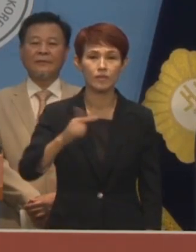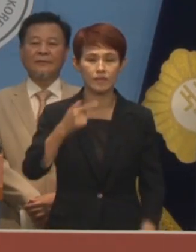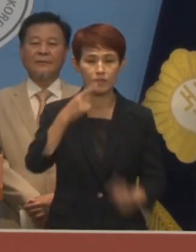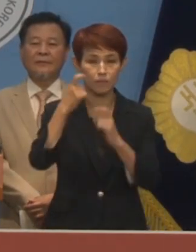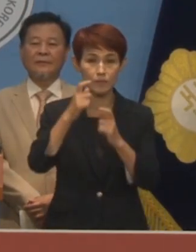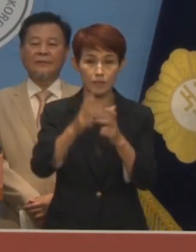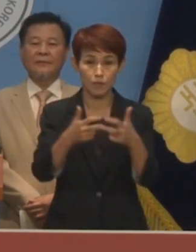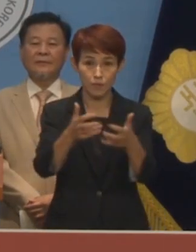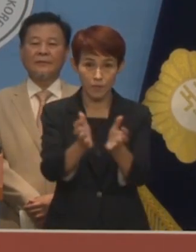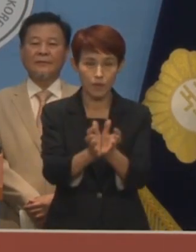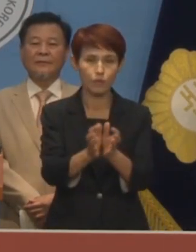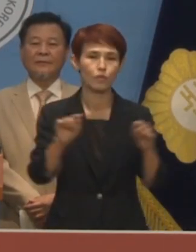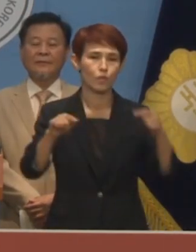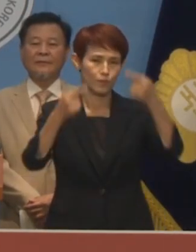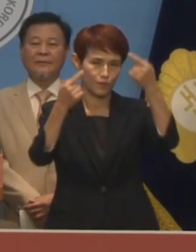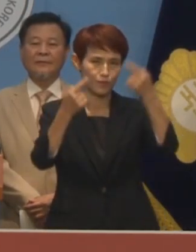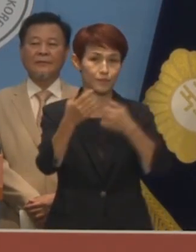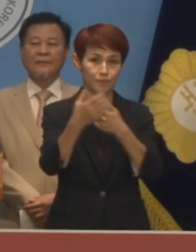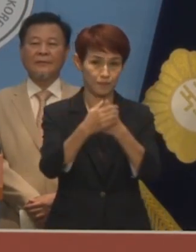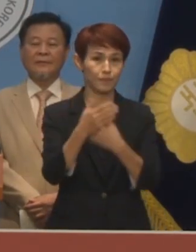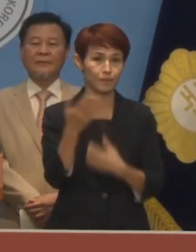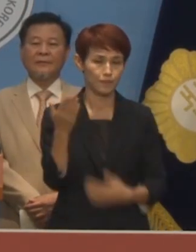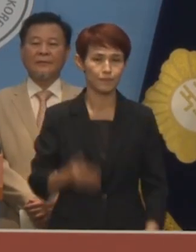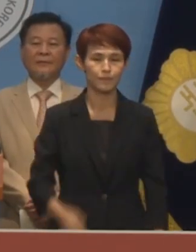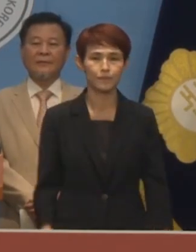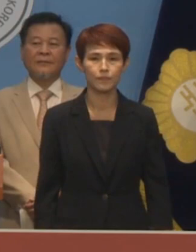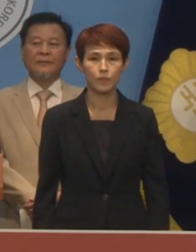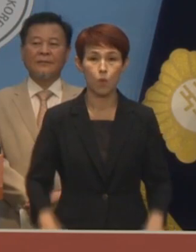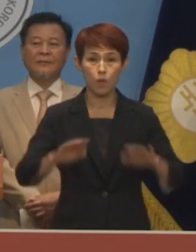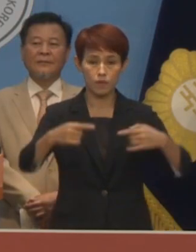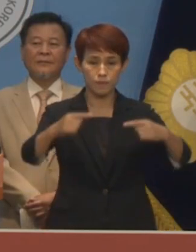오늘 이 자리에 참석하신 분들은